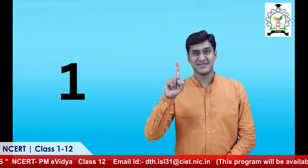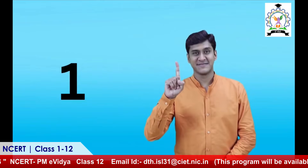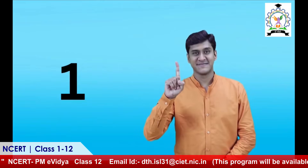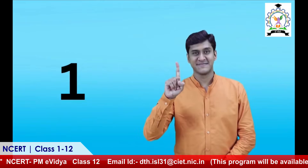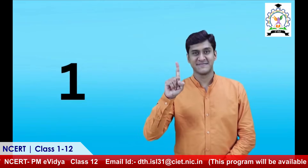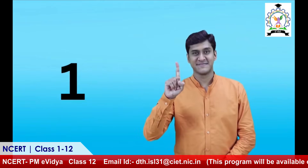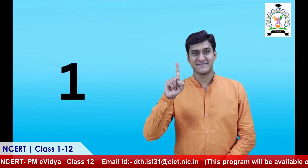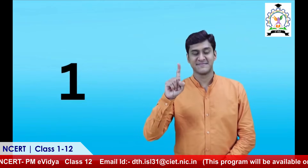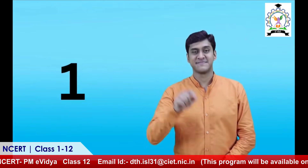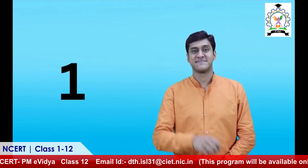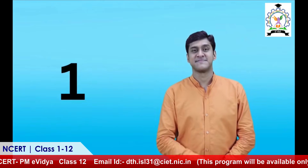1